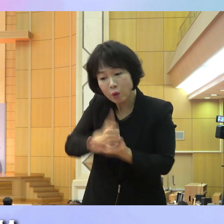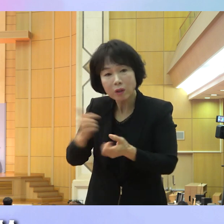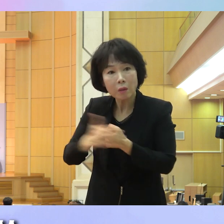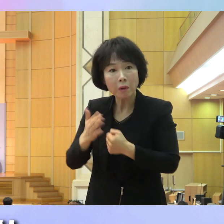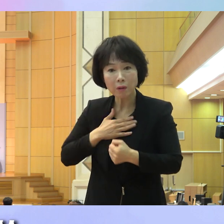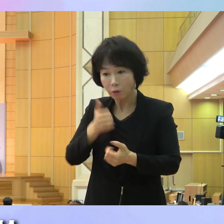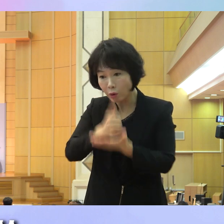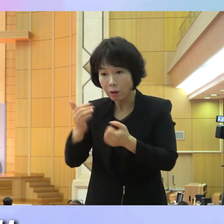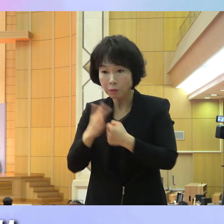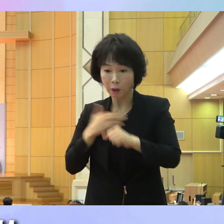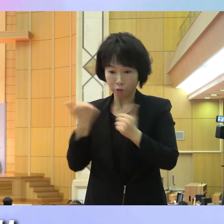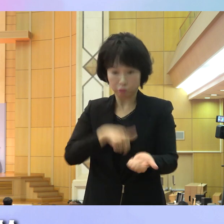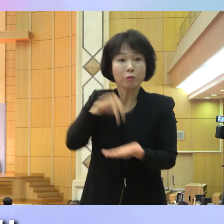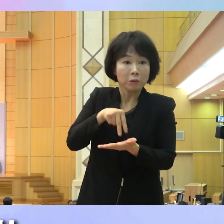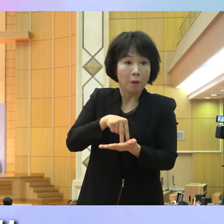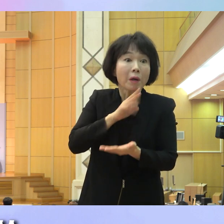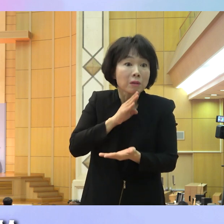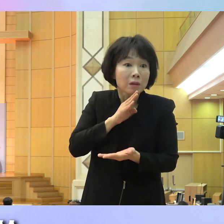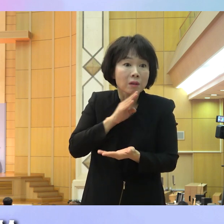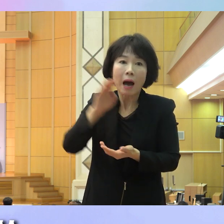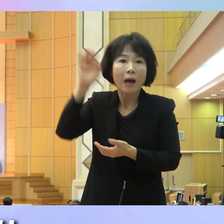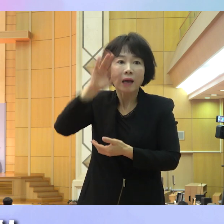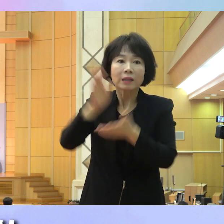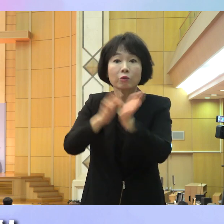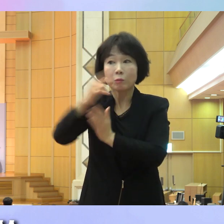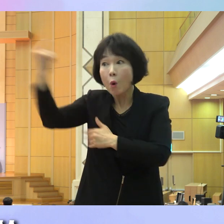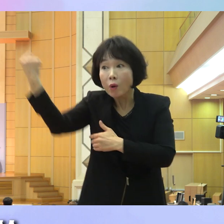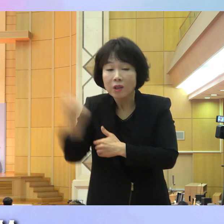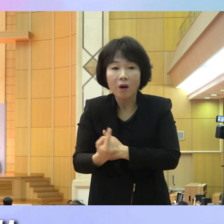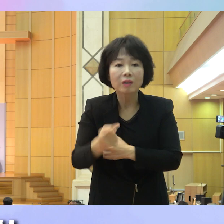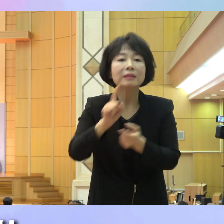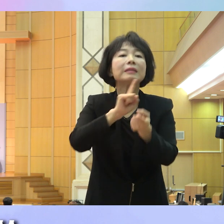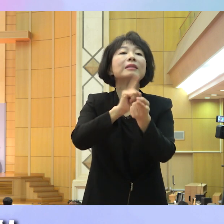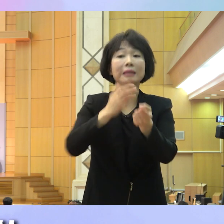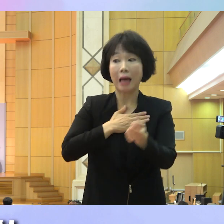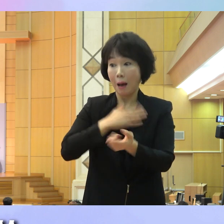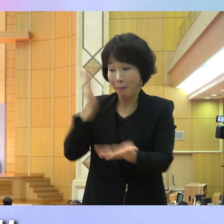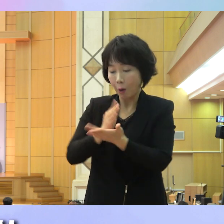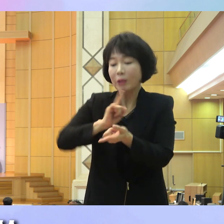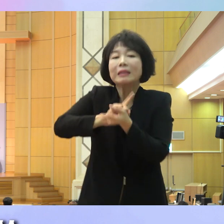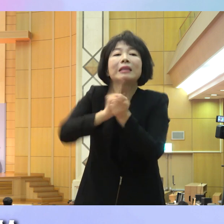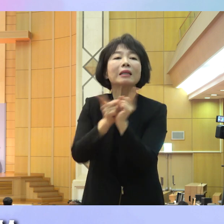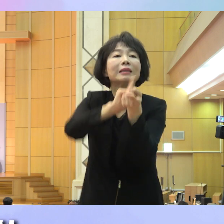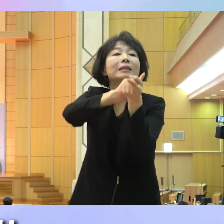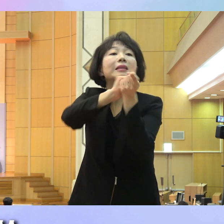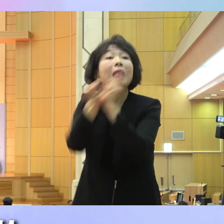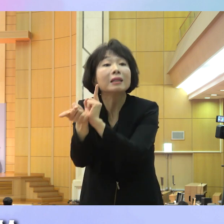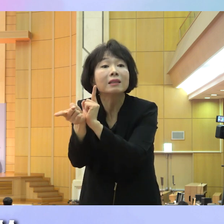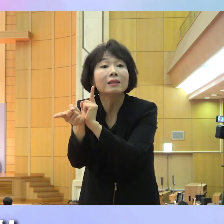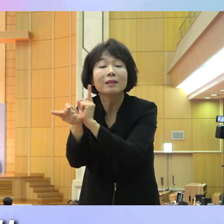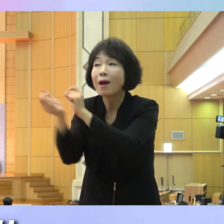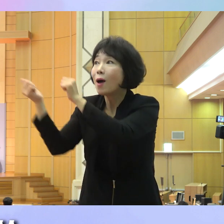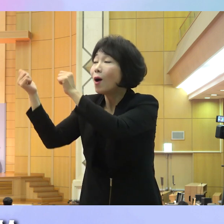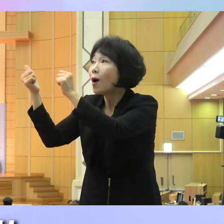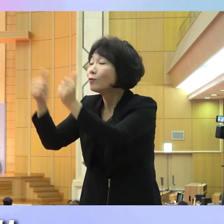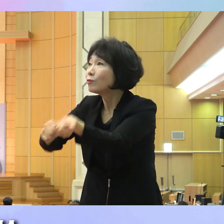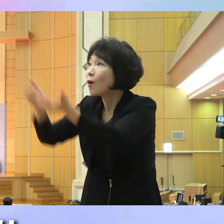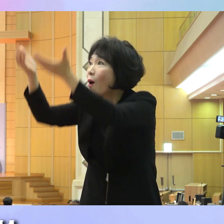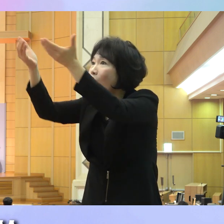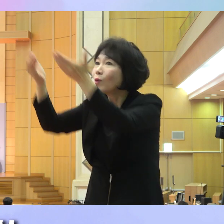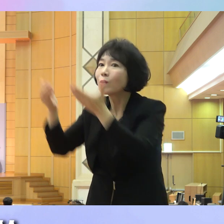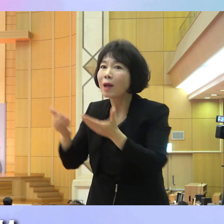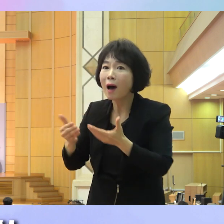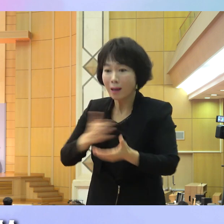그 자리에 예수님이 대신 죽어주심으로 내 빚을 내 친구가